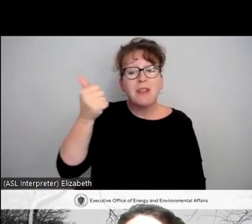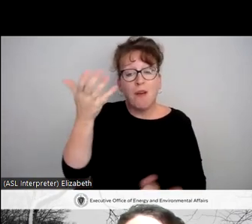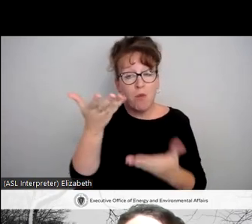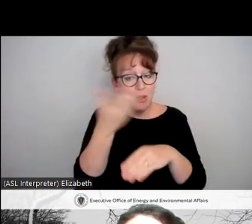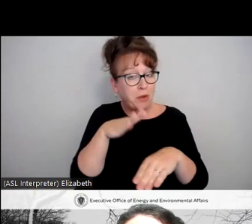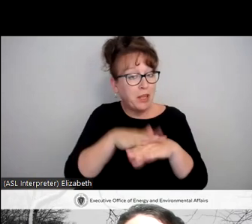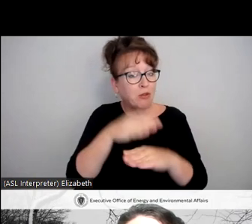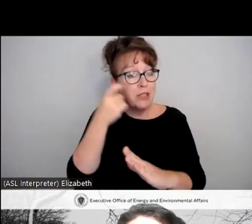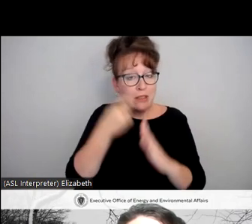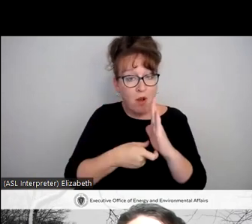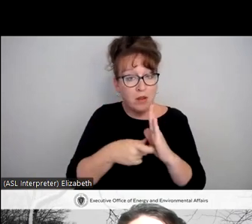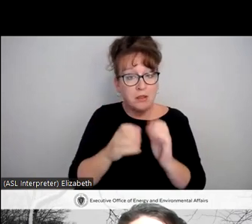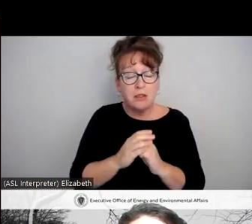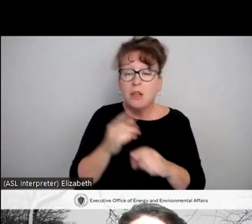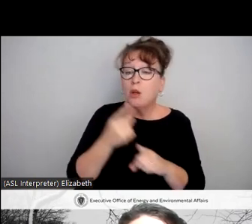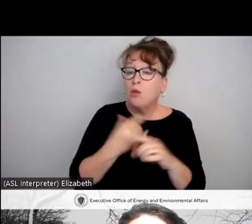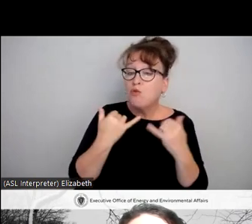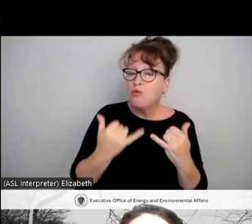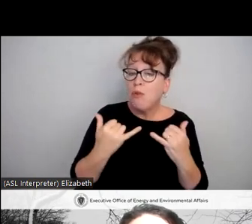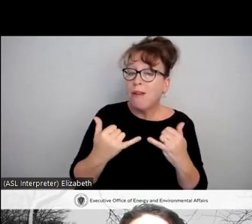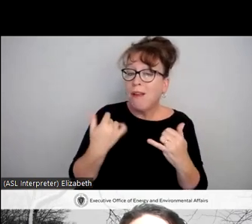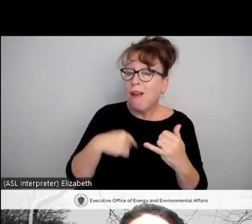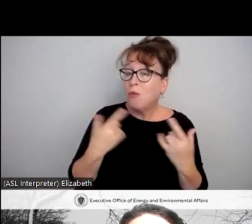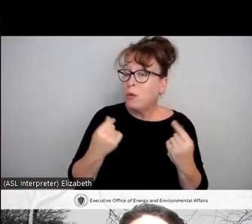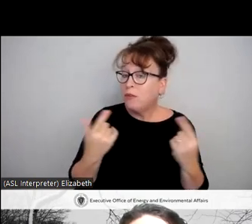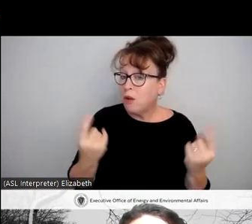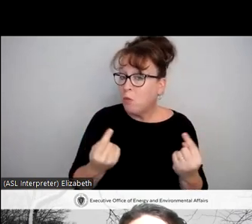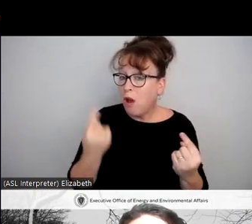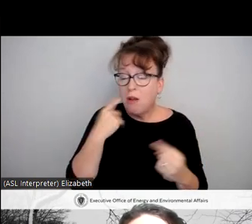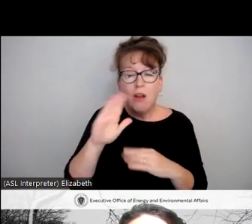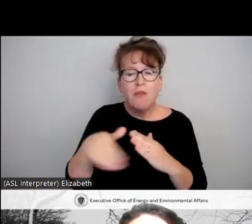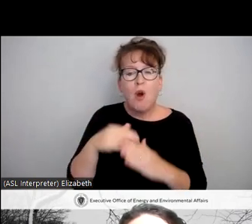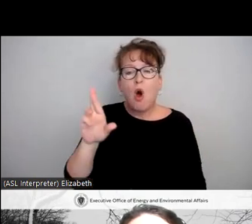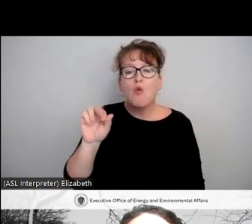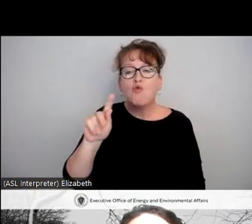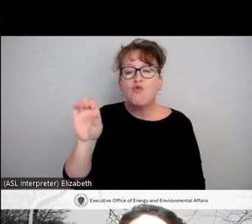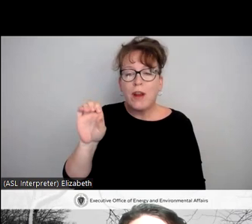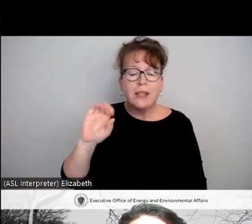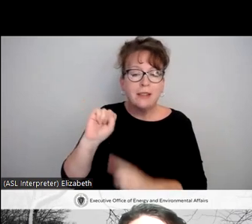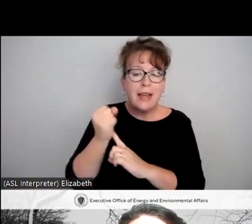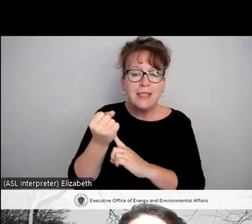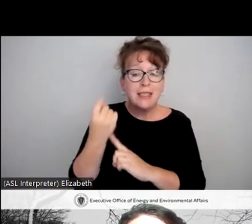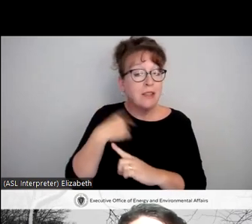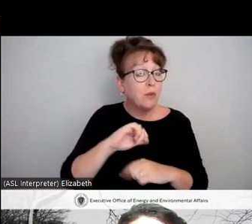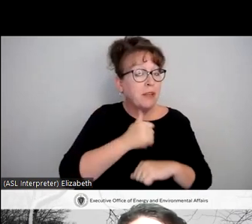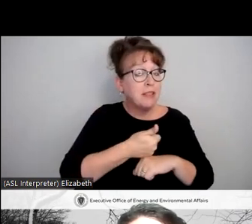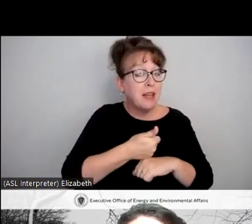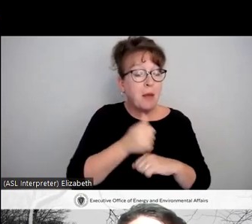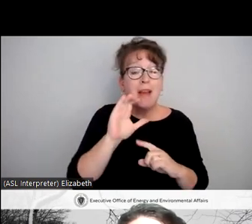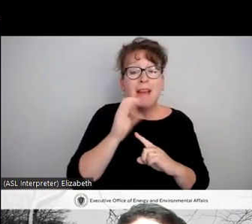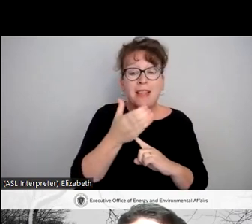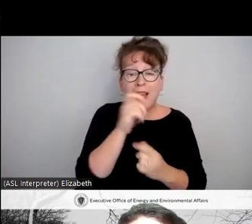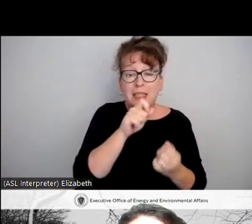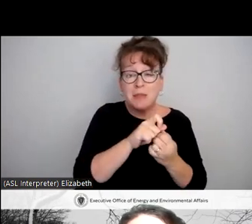dpu lo que estamos tratando es ver Sí están los